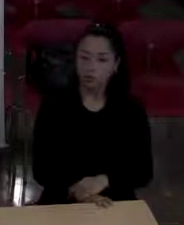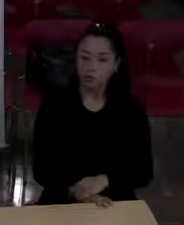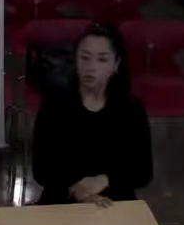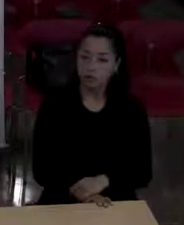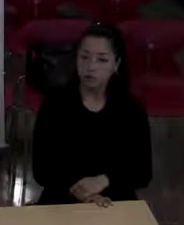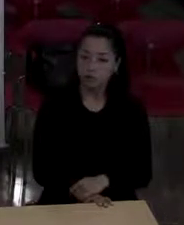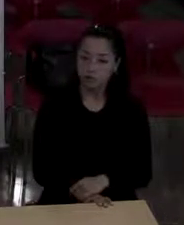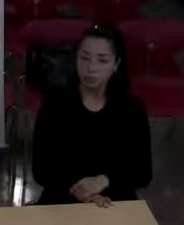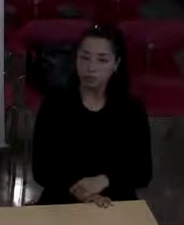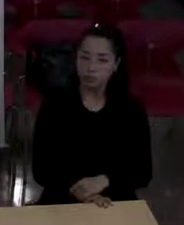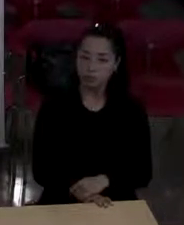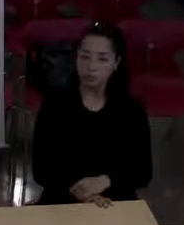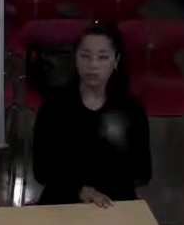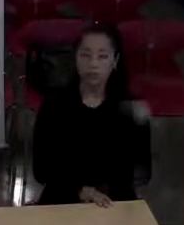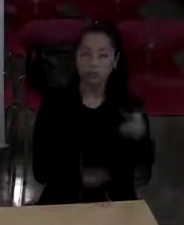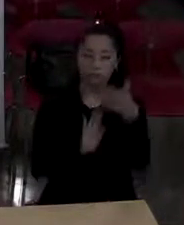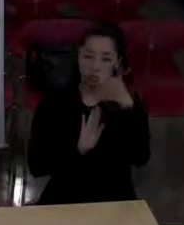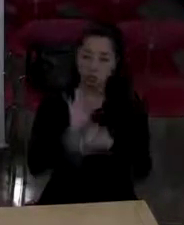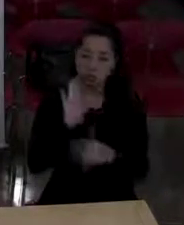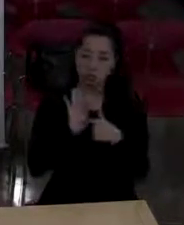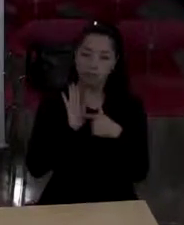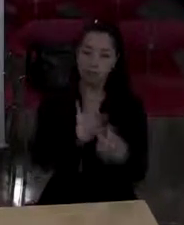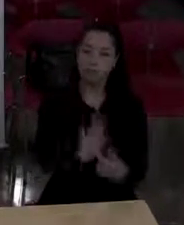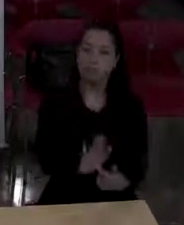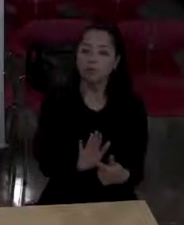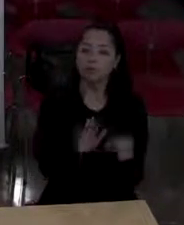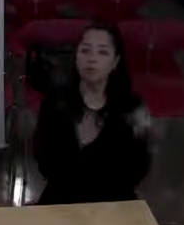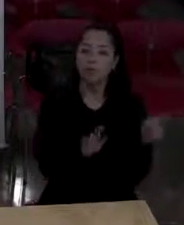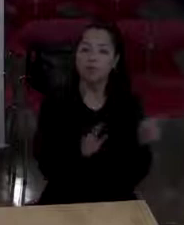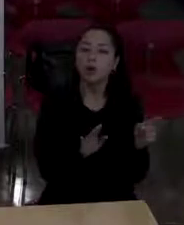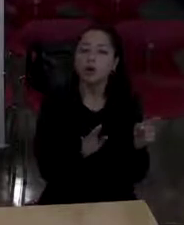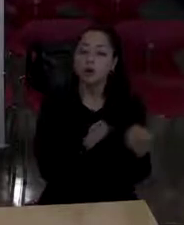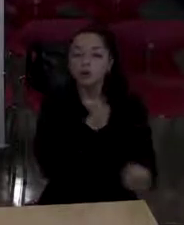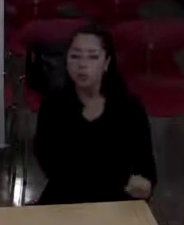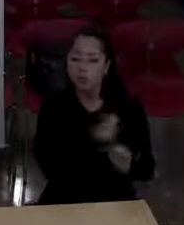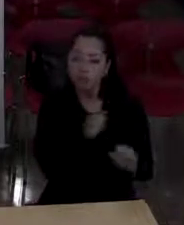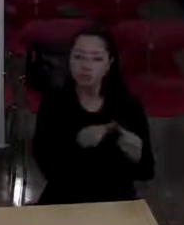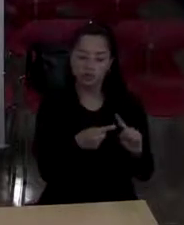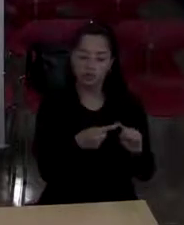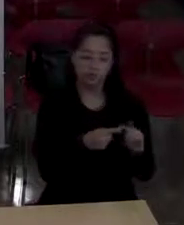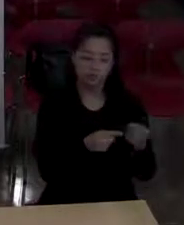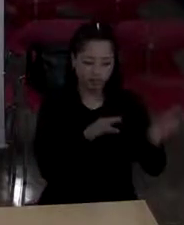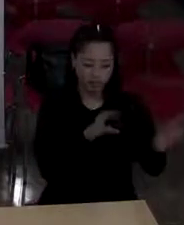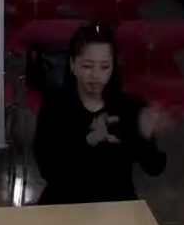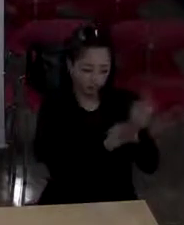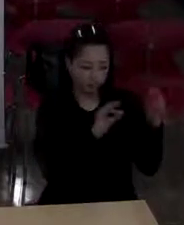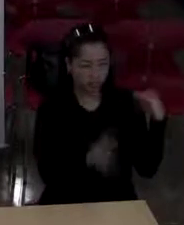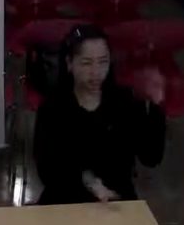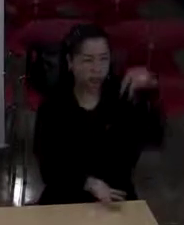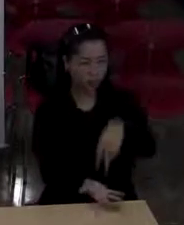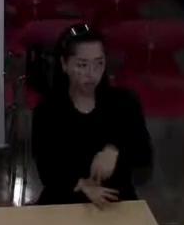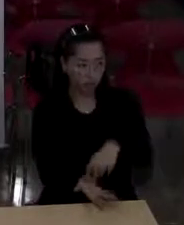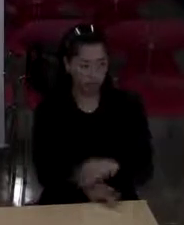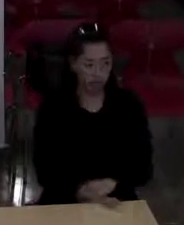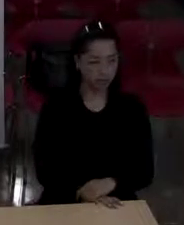Aquí pues en esta última encontramos la literatura en la cual nos basamos en la tarde de hoy. Y